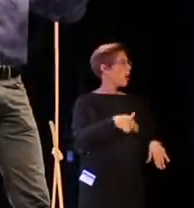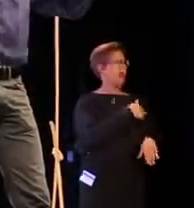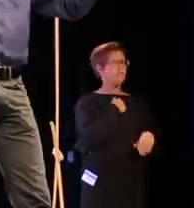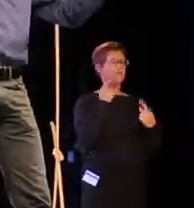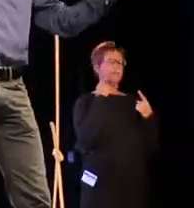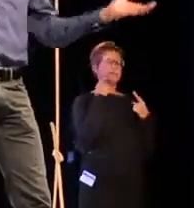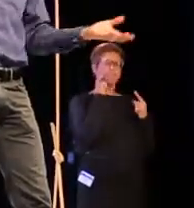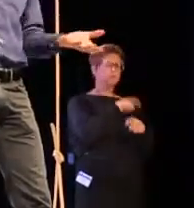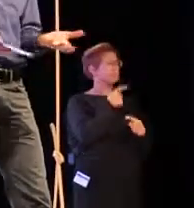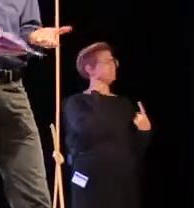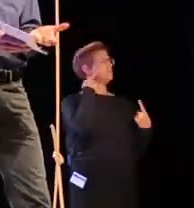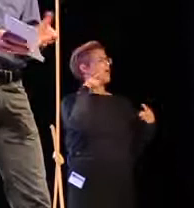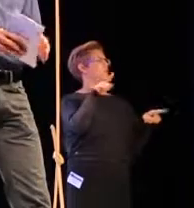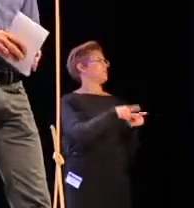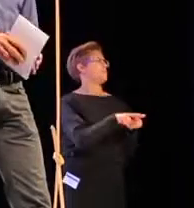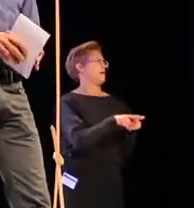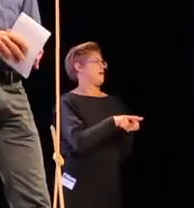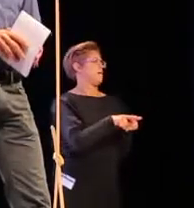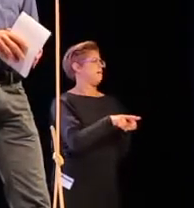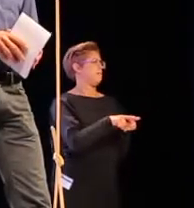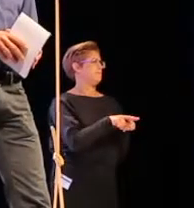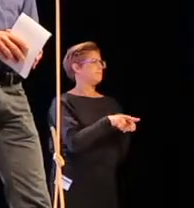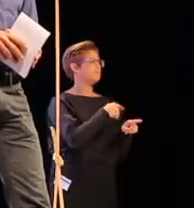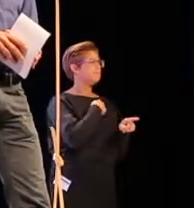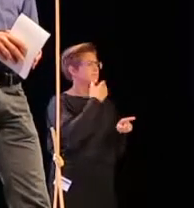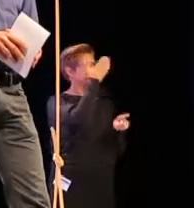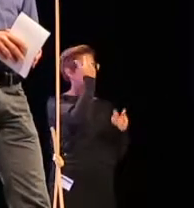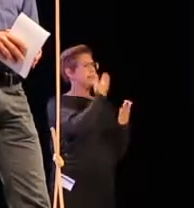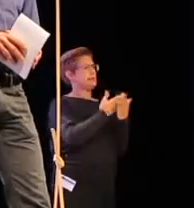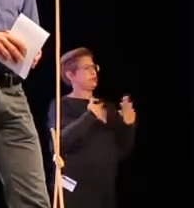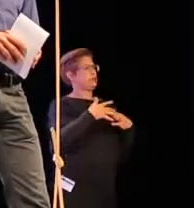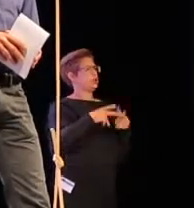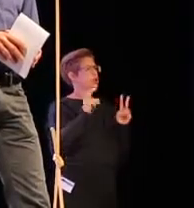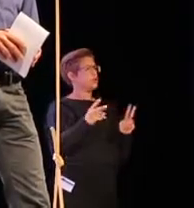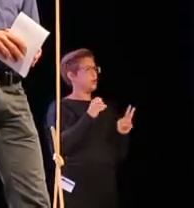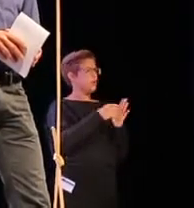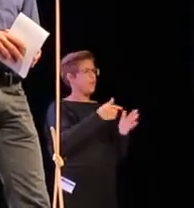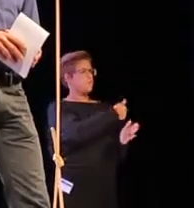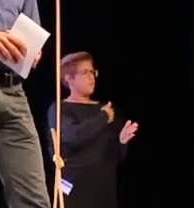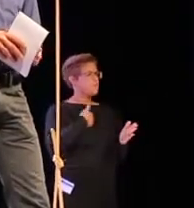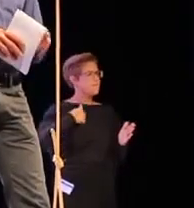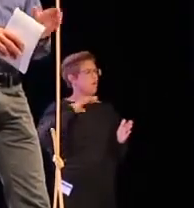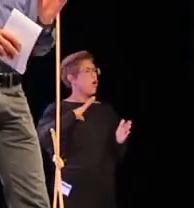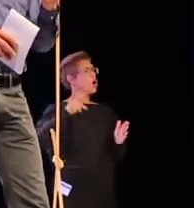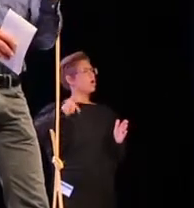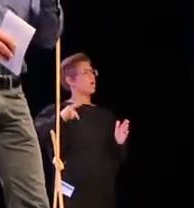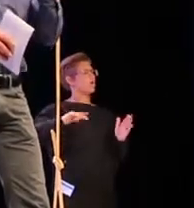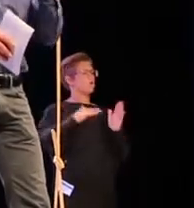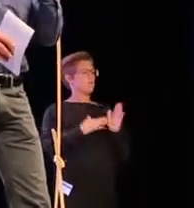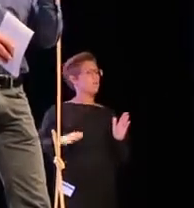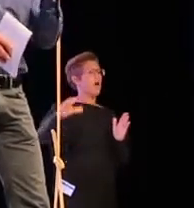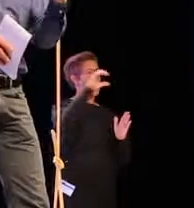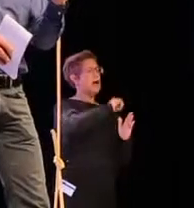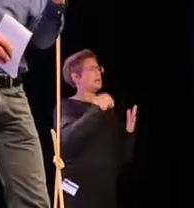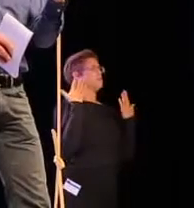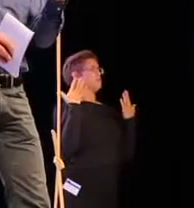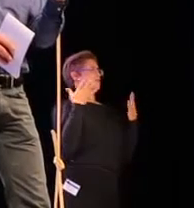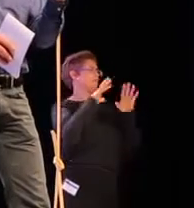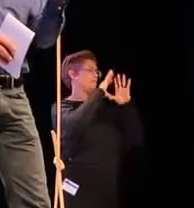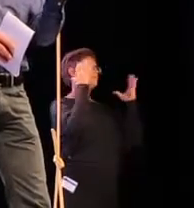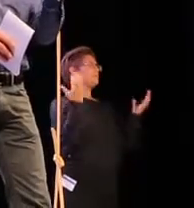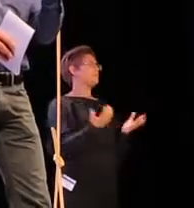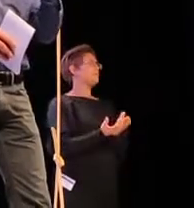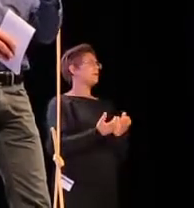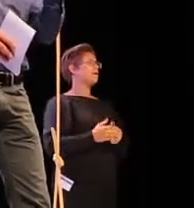moraliskt eller ur ett perspektiv att vi har ett etiskt ansvar för alla medmänniskor på jorden. Men fönstret